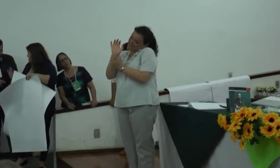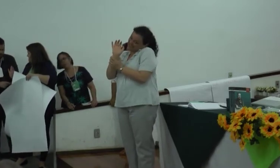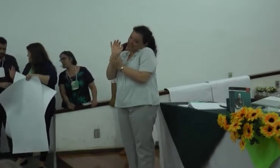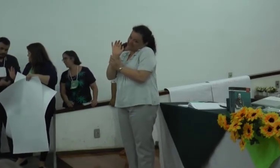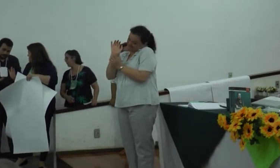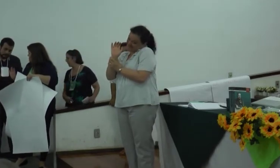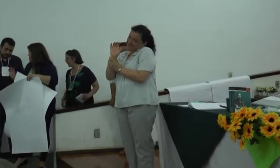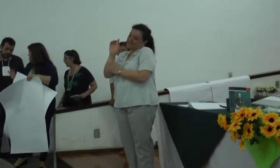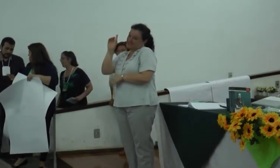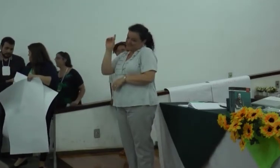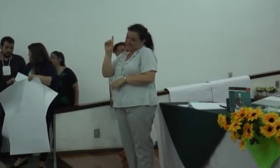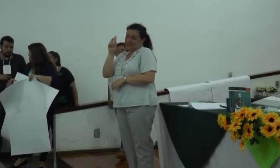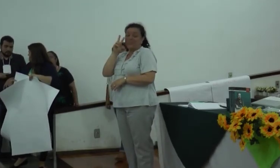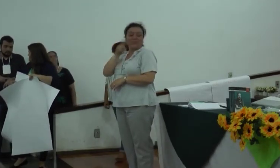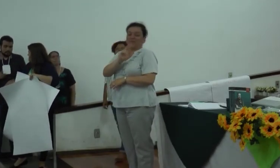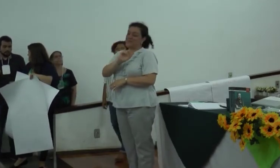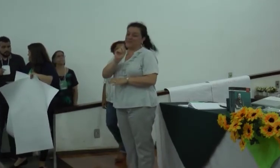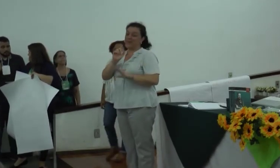né?